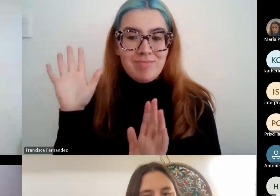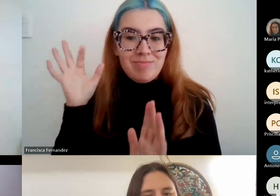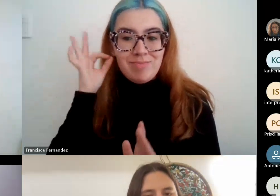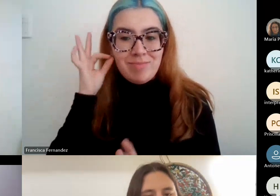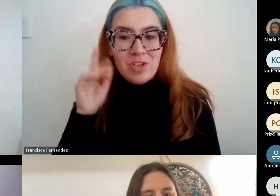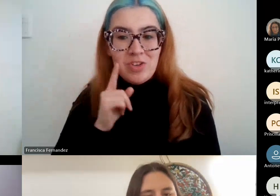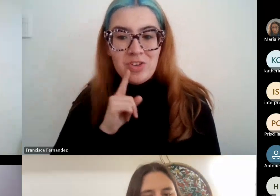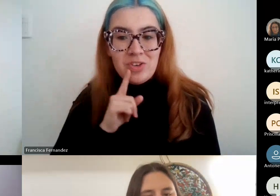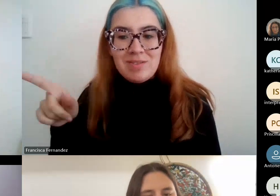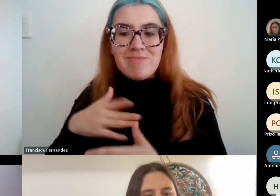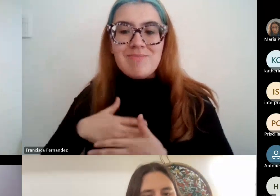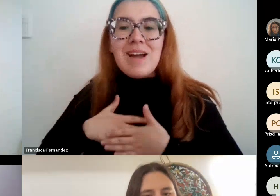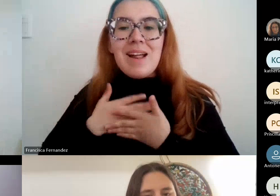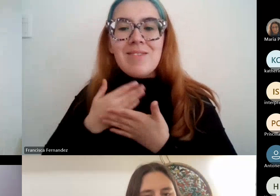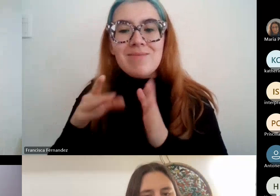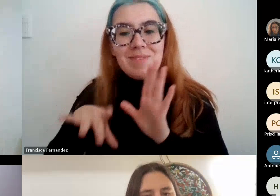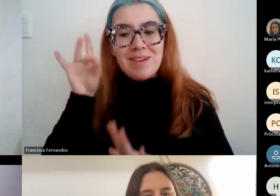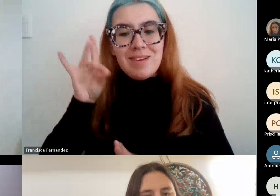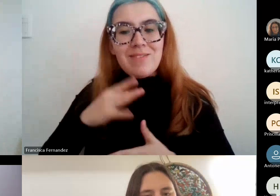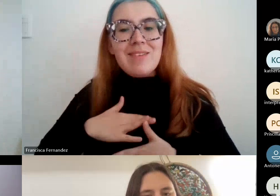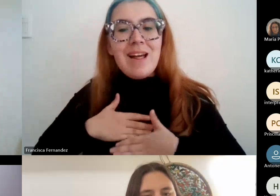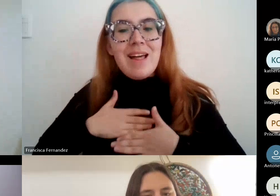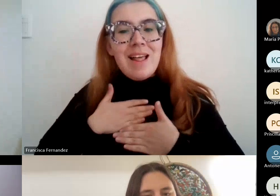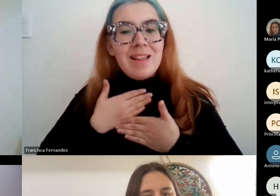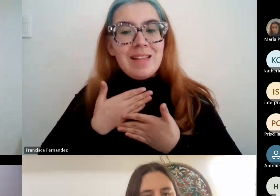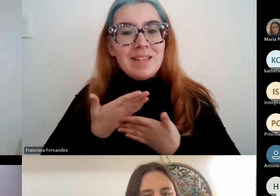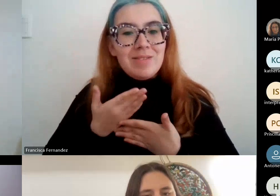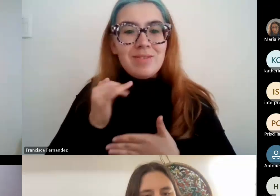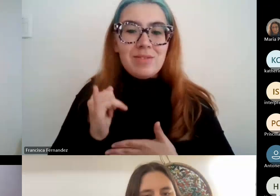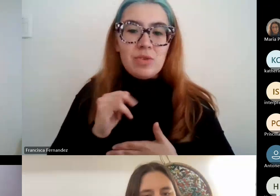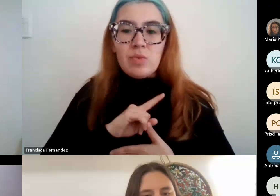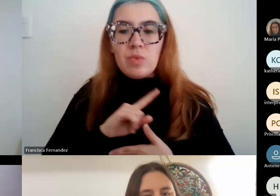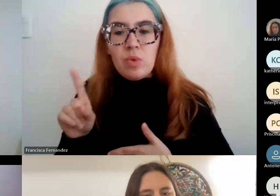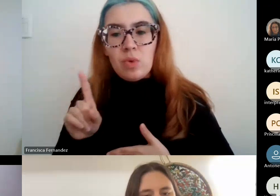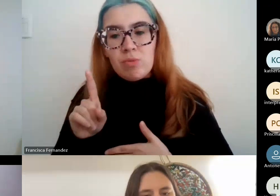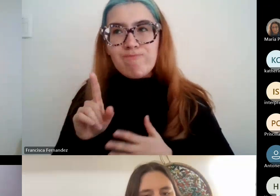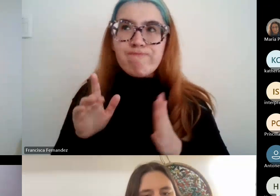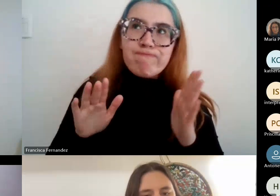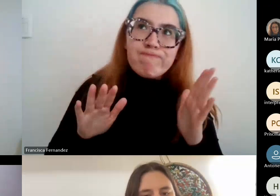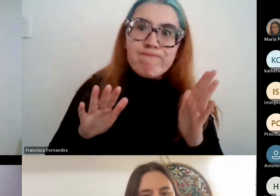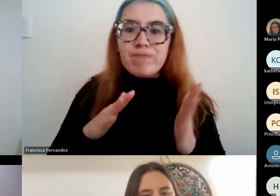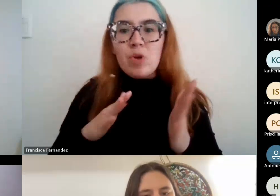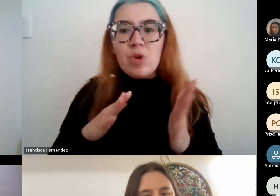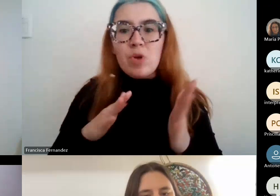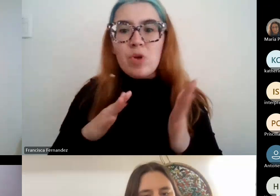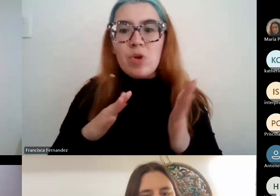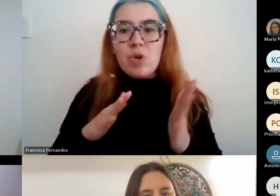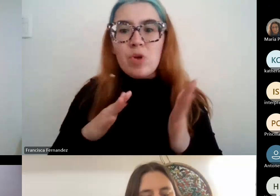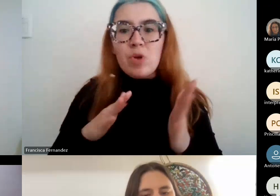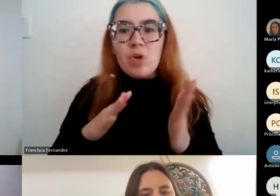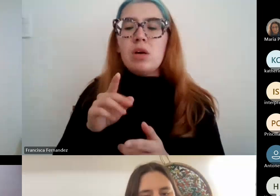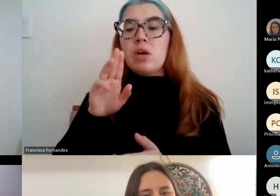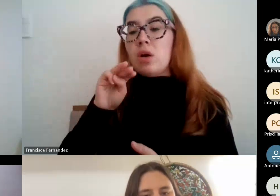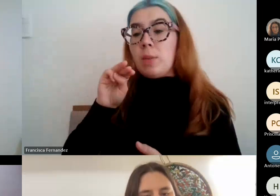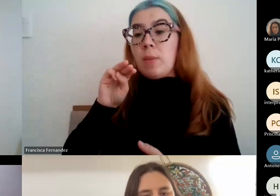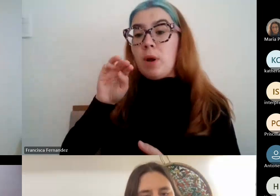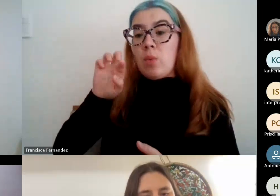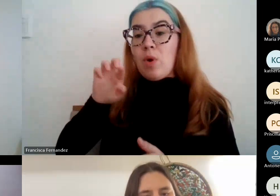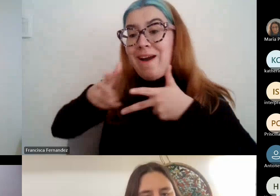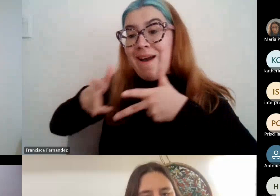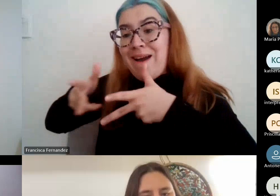tomar la los decisión. niños, la decisión de cómo se va a sentir la persona sorda, si va a querer o no